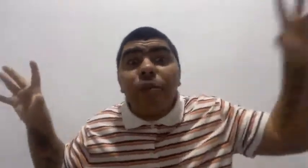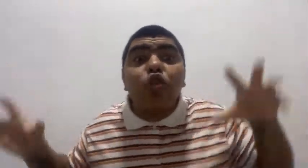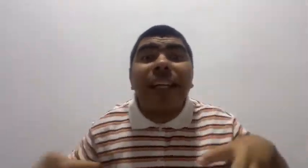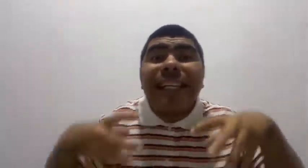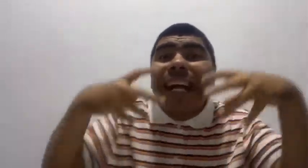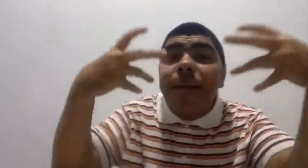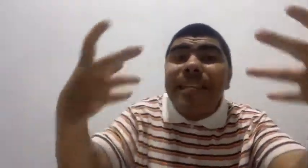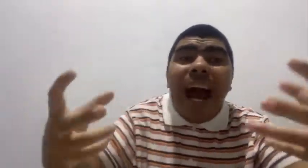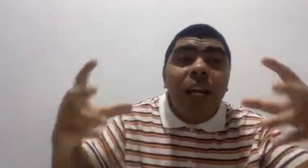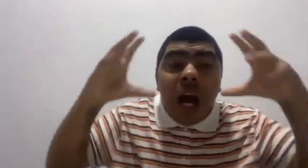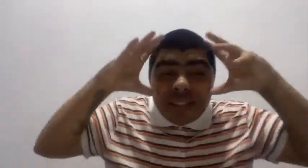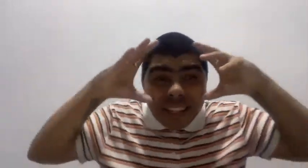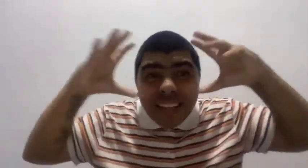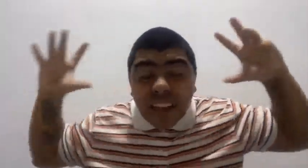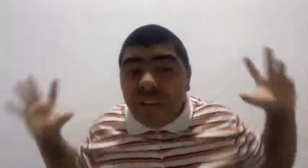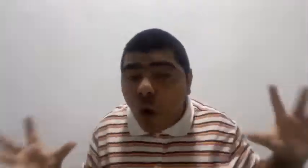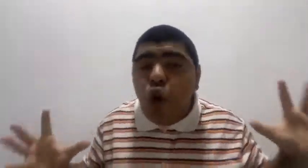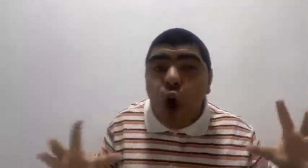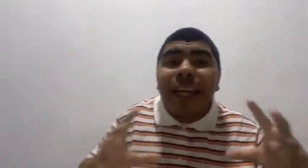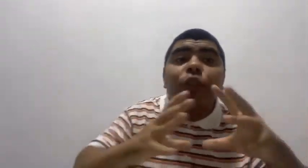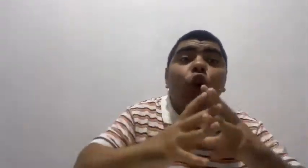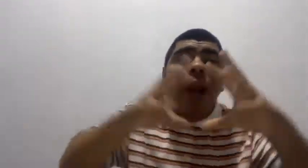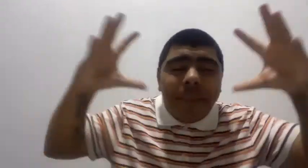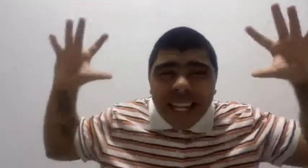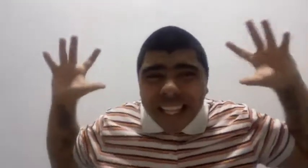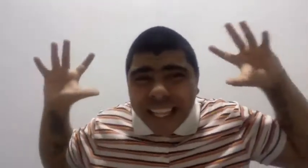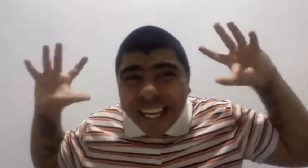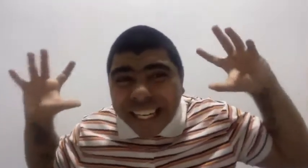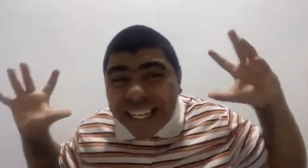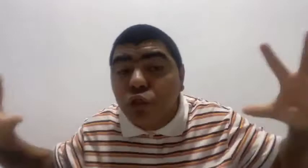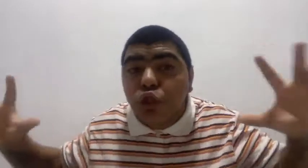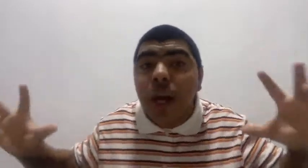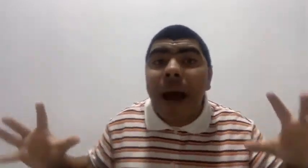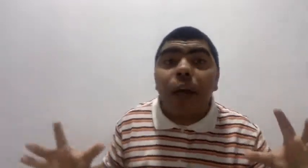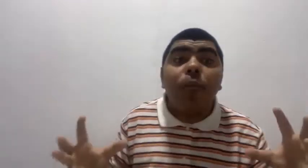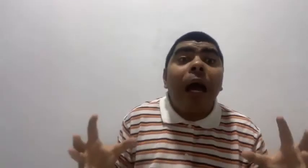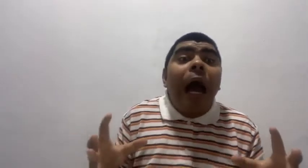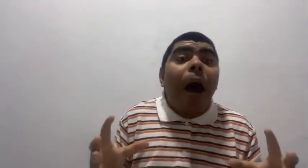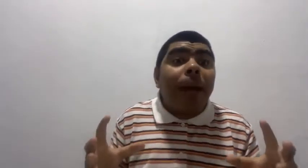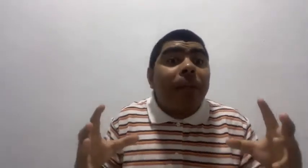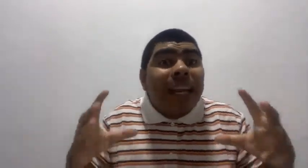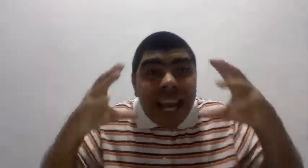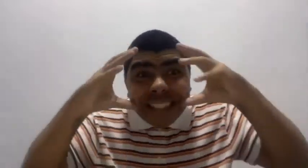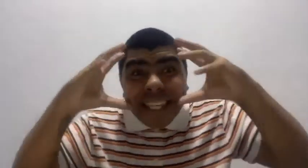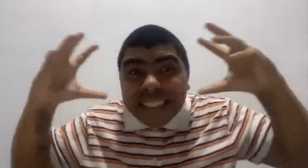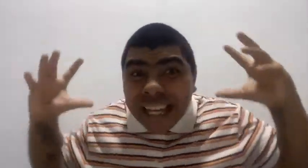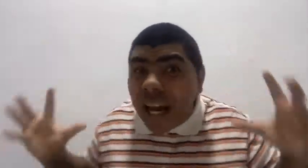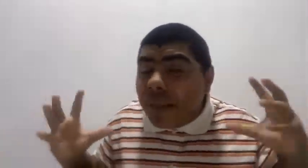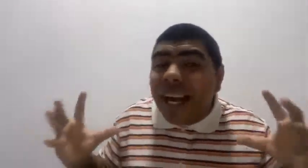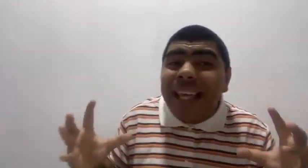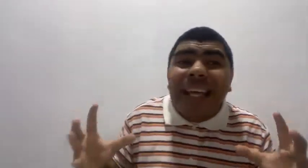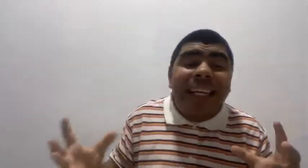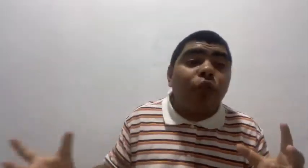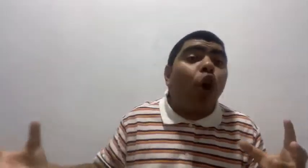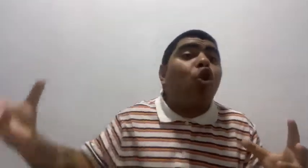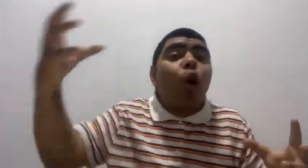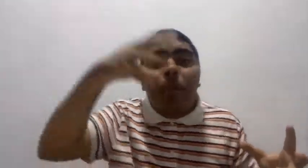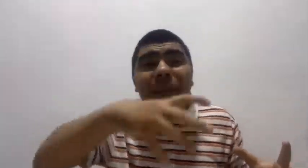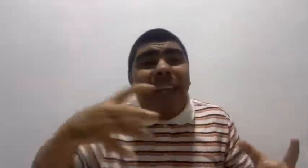no tenía que mirar. Se desenfocó, quitó la mirada de Cristo, hermano. Amén. Y al quitar la mirada de Cristo, los